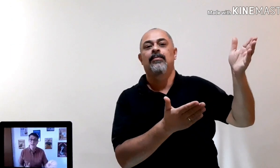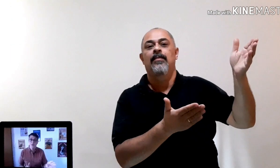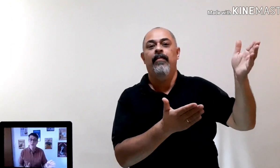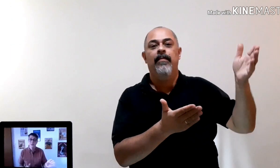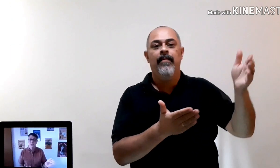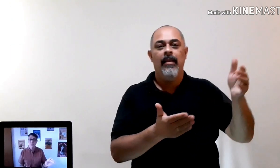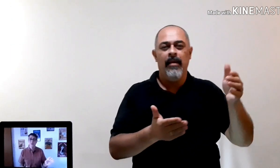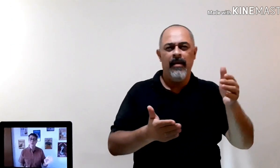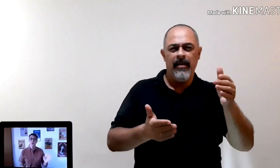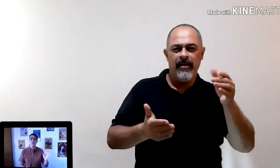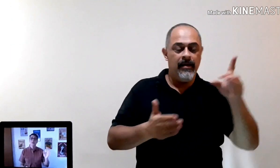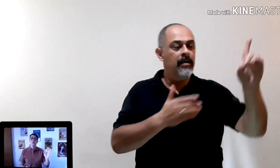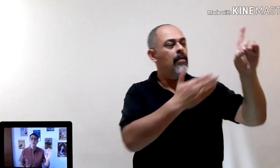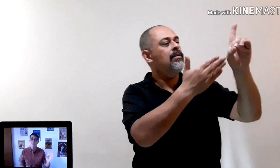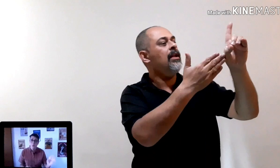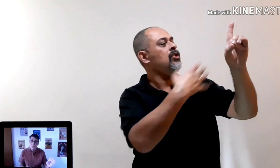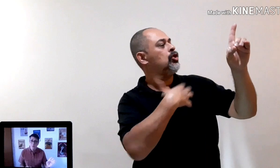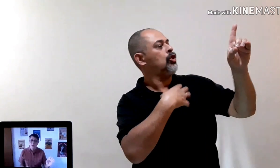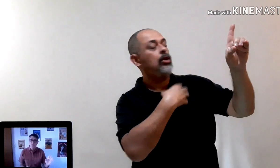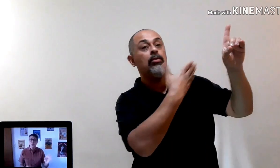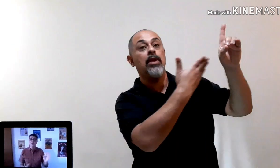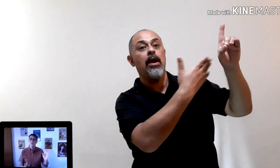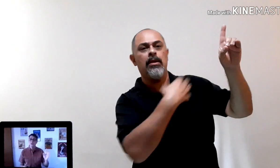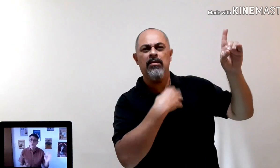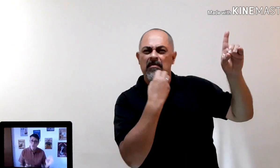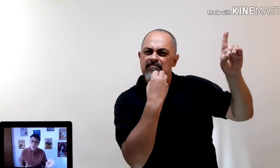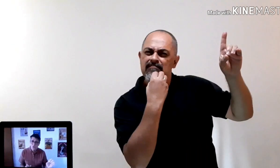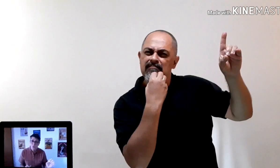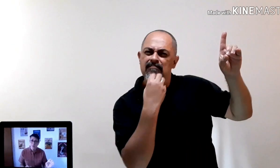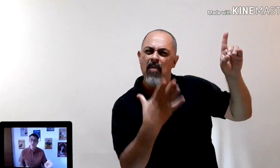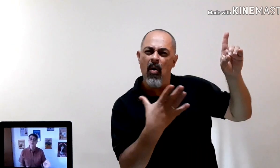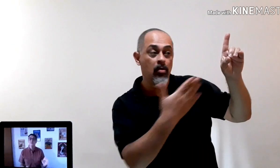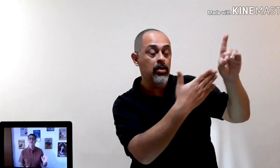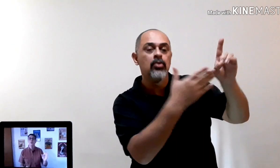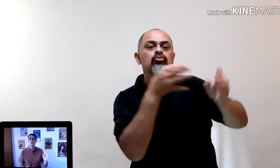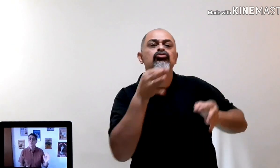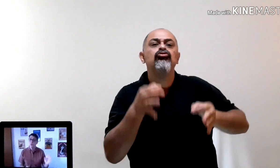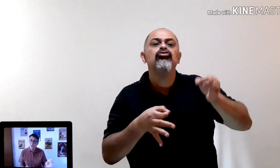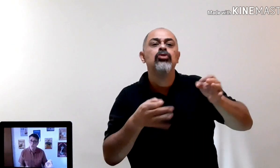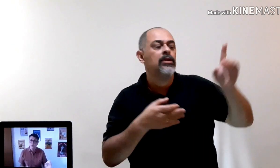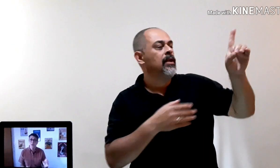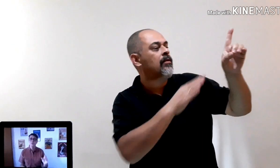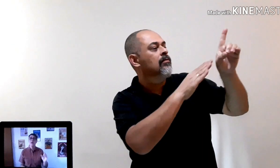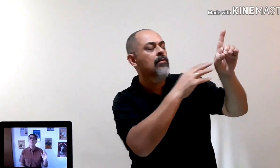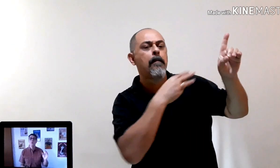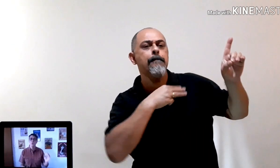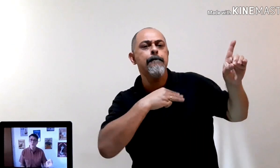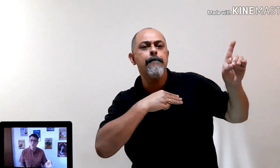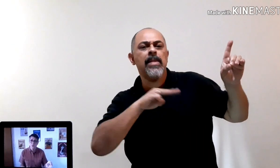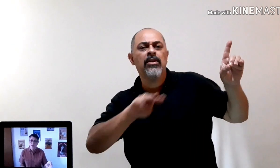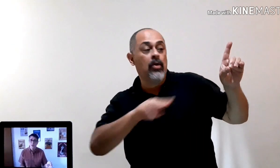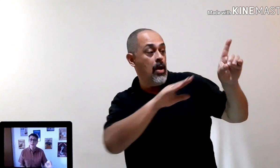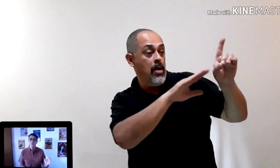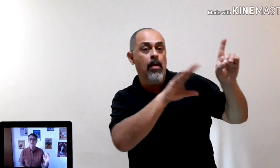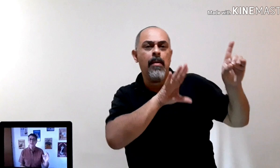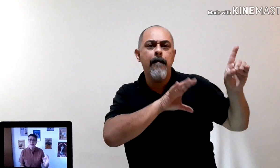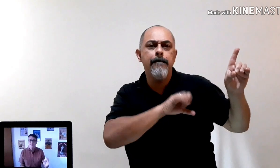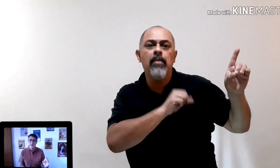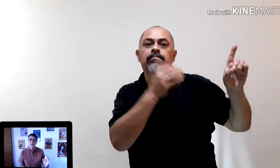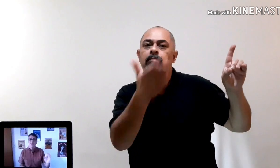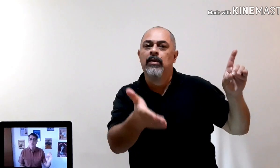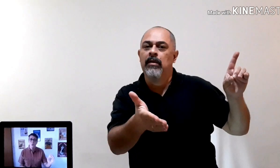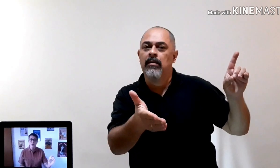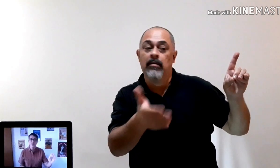as características de Deus? Deus é bom, Deus é justo, Deus é misericordioso, Deus é amoroso e